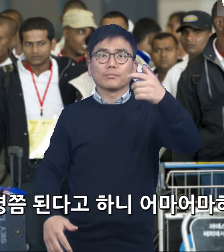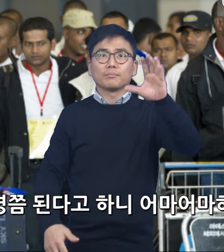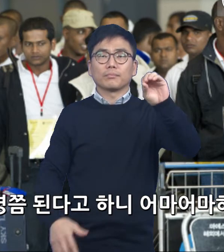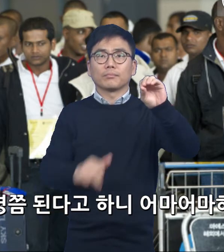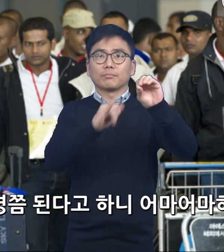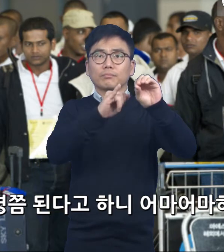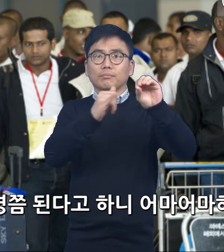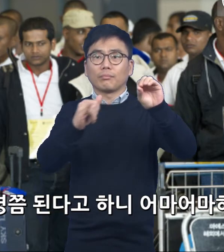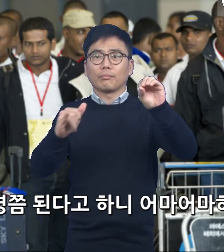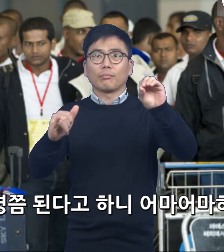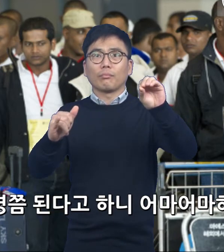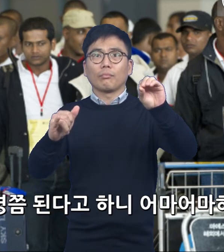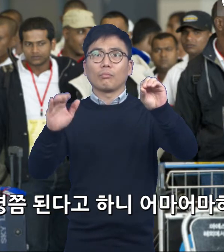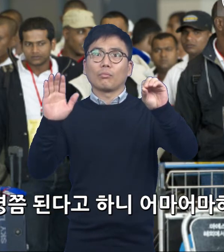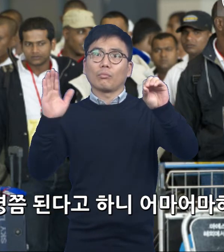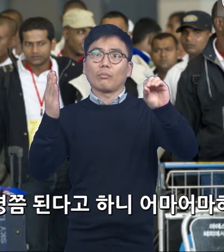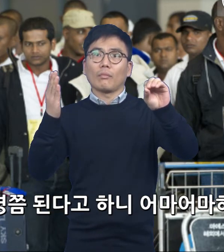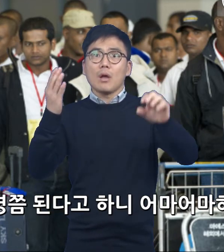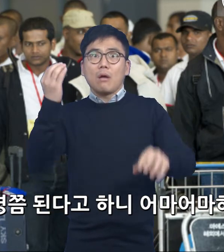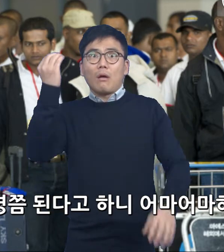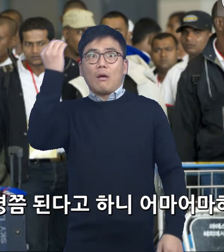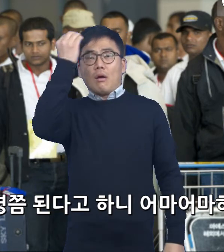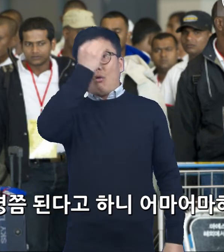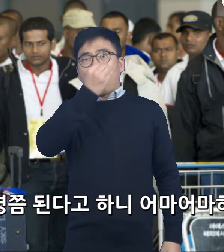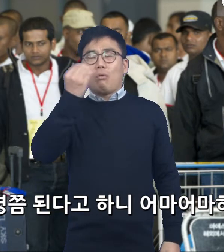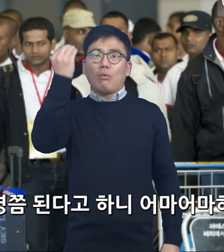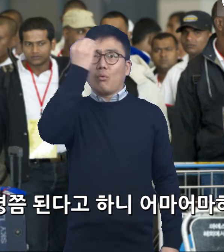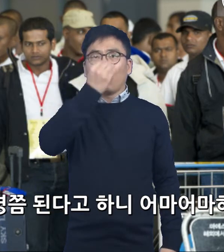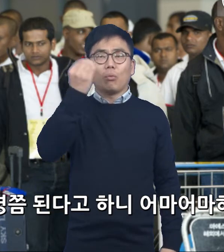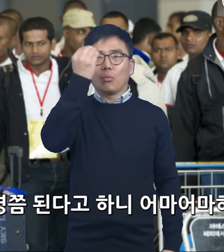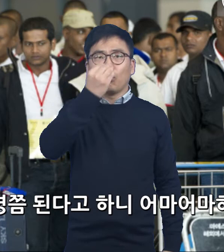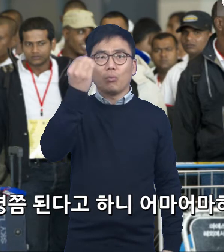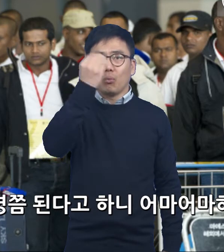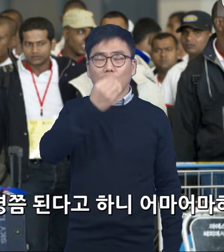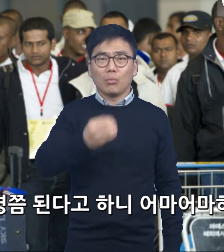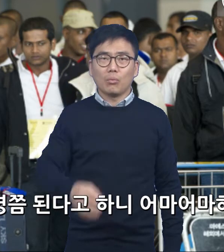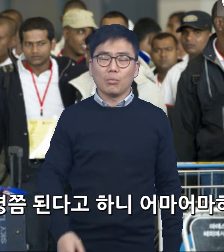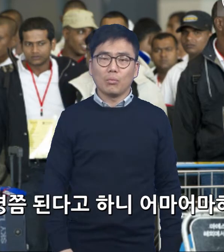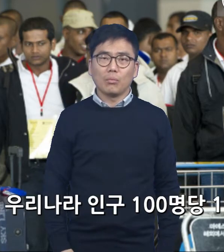60만 명쯤 된다고 하니 어마어마하지요.